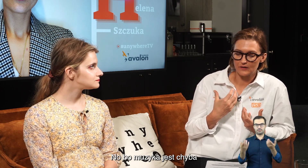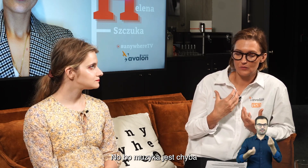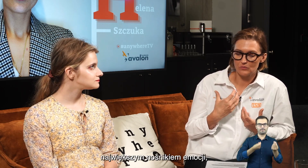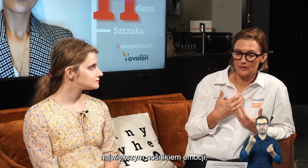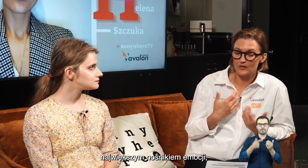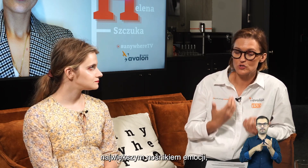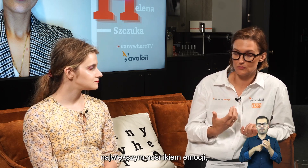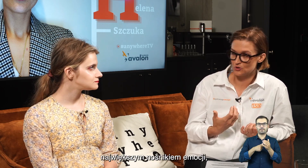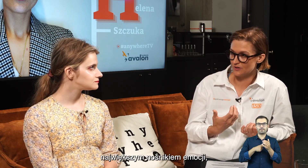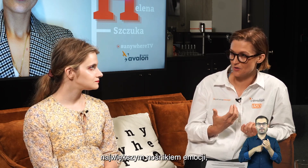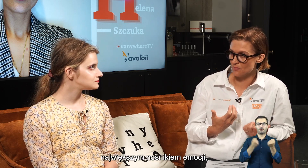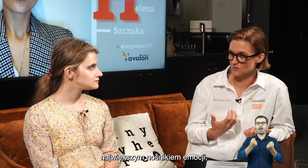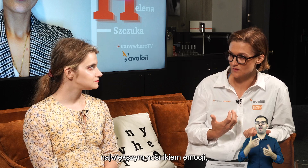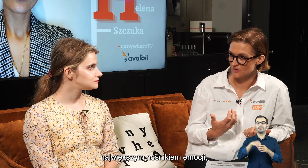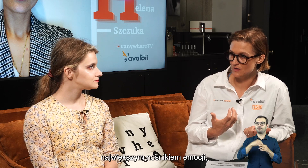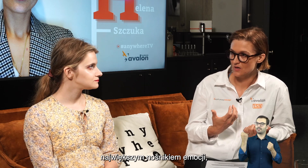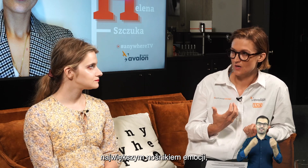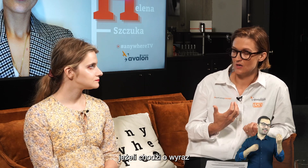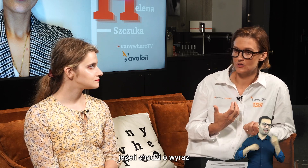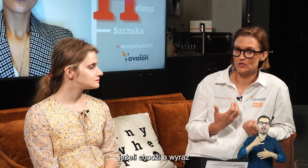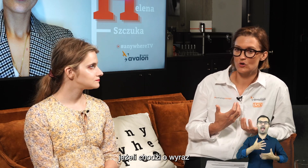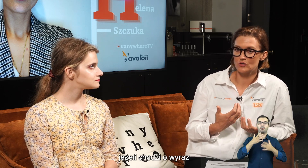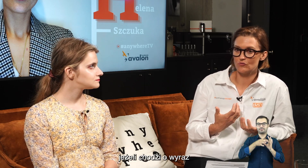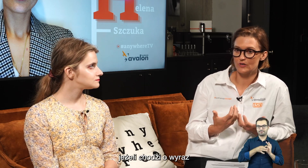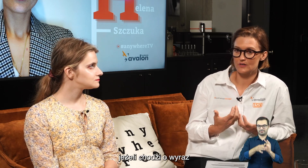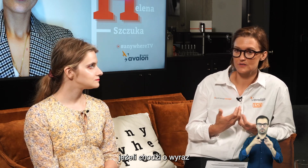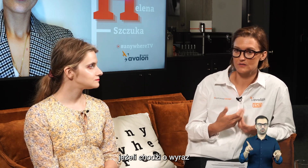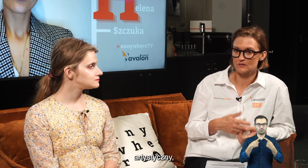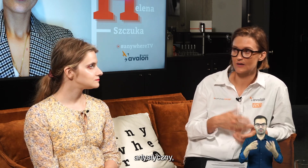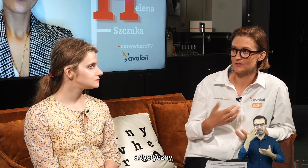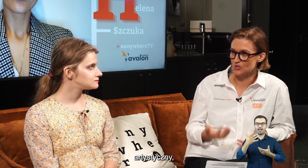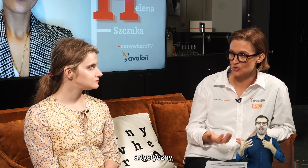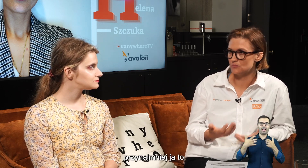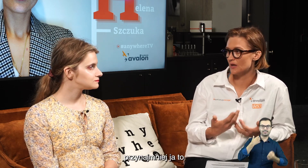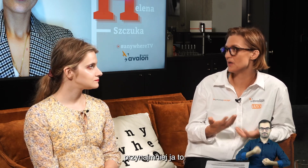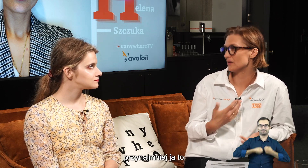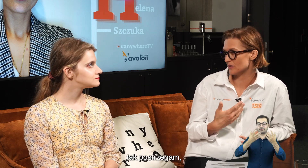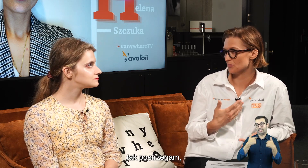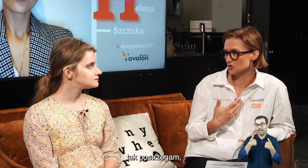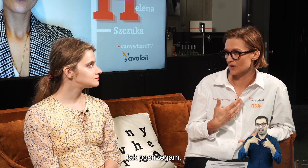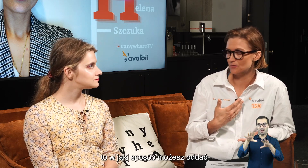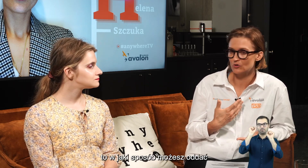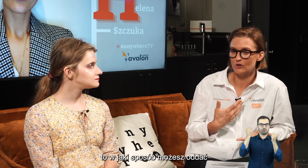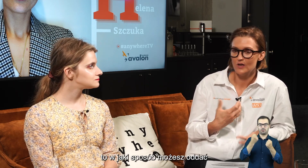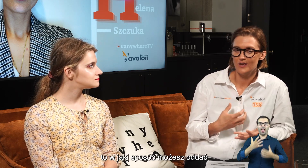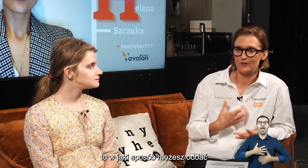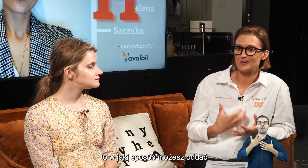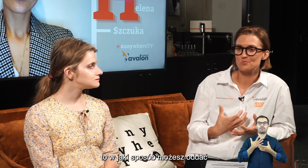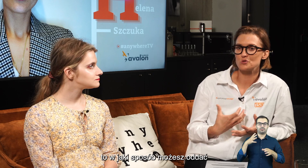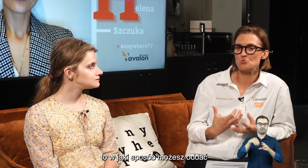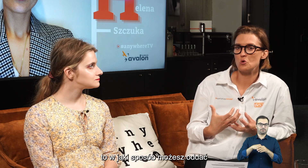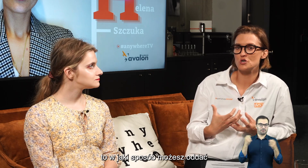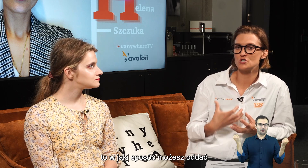chyba takim największym nośnikiem emocji, jeżeli chodzi o wyraz artystyczny, przynajmniej ja to tak postrzegam, no to w